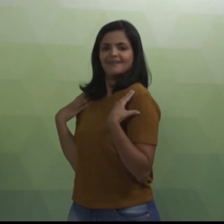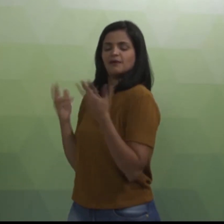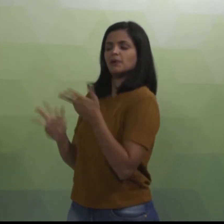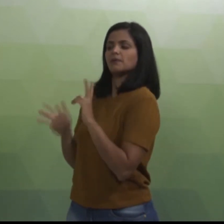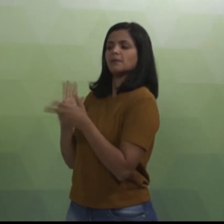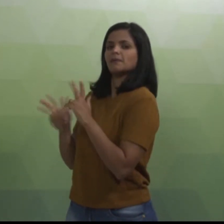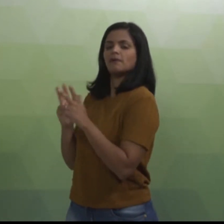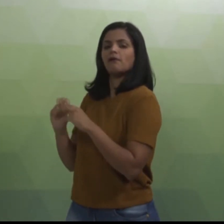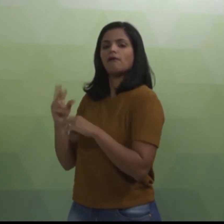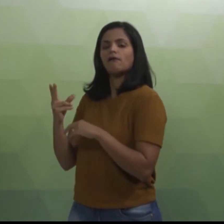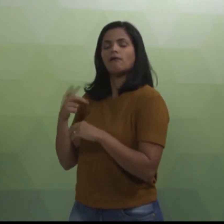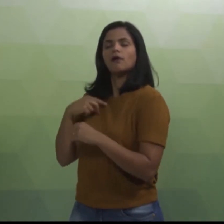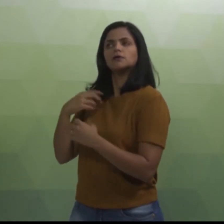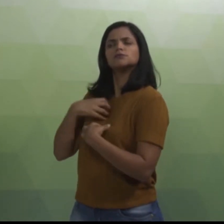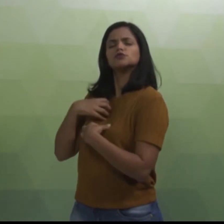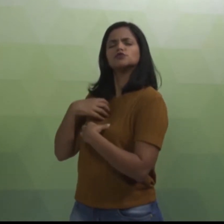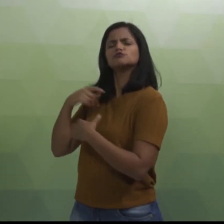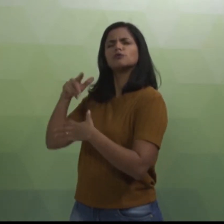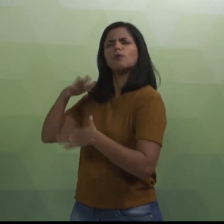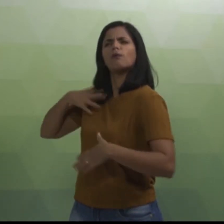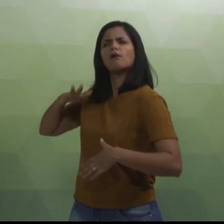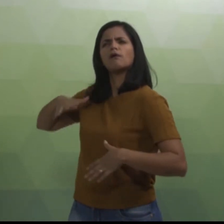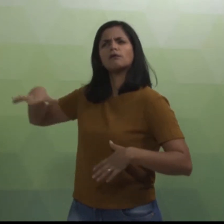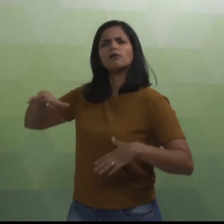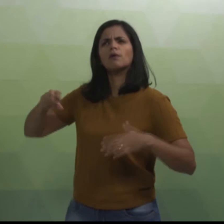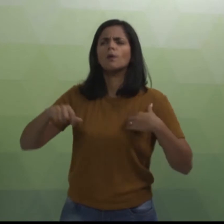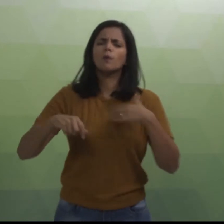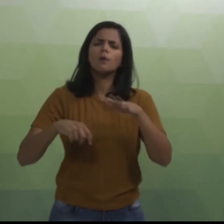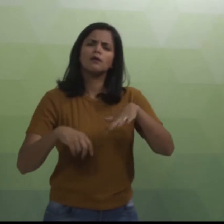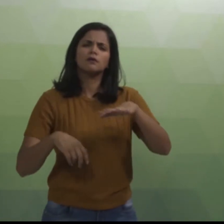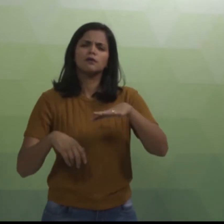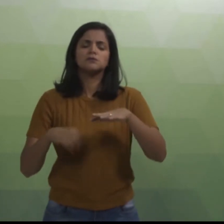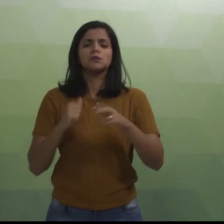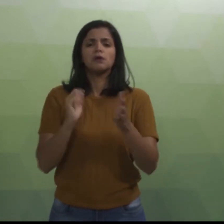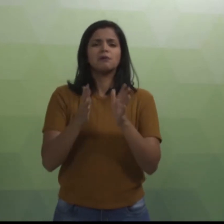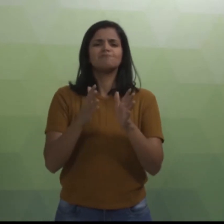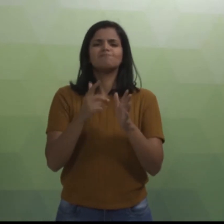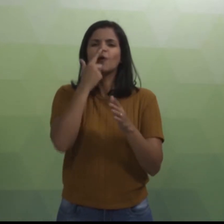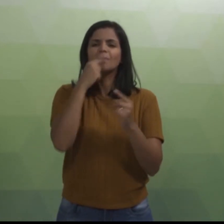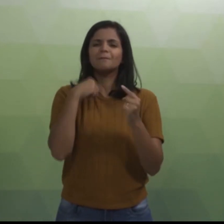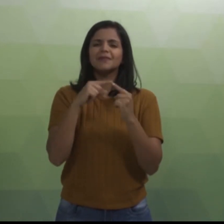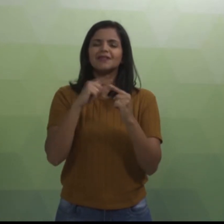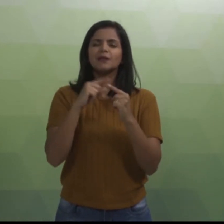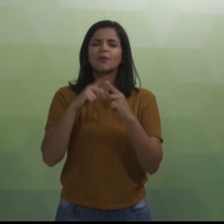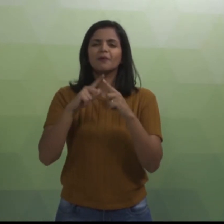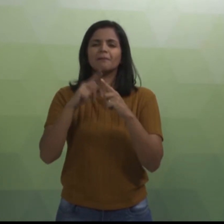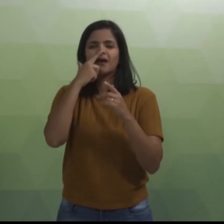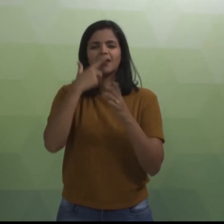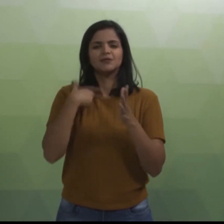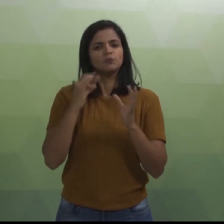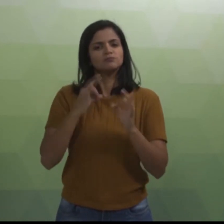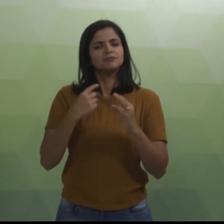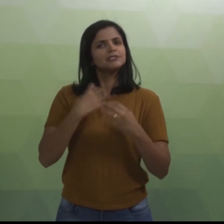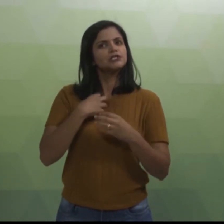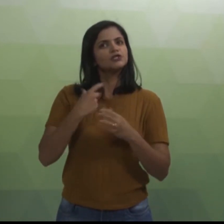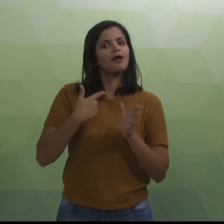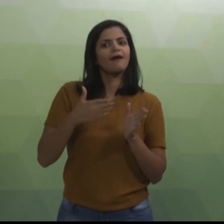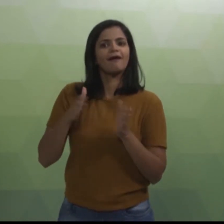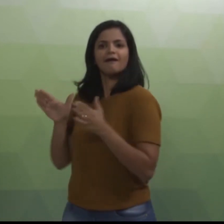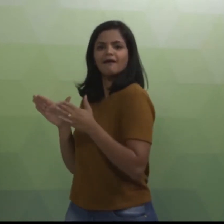Que louco, ele passou muito rápido. É perigoso provocar um acidente. Perceberam aqui a minha expressão